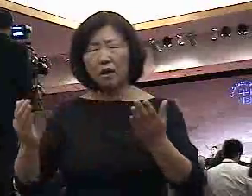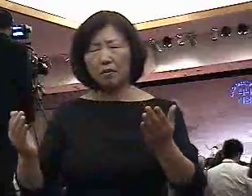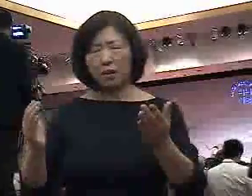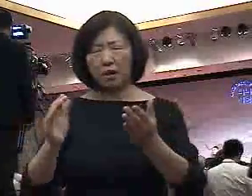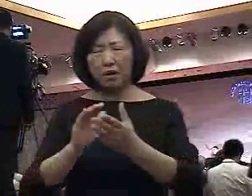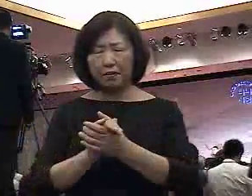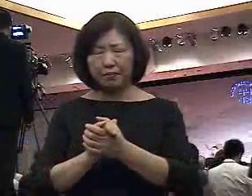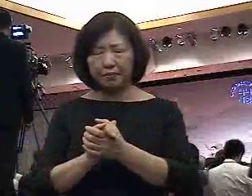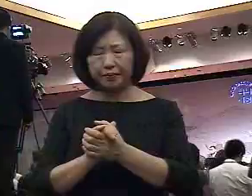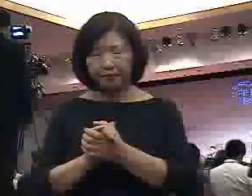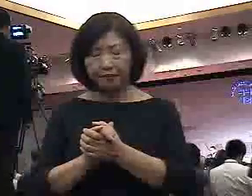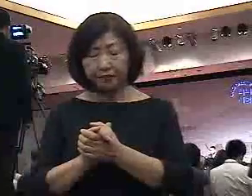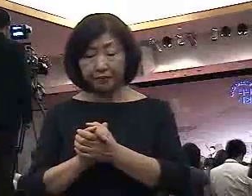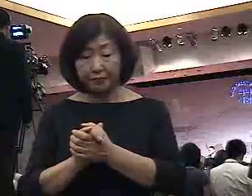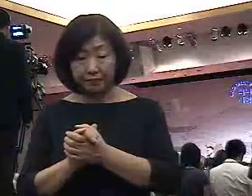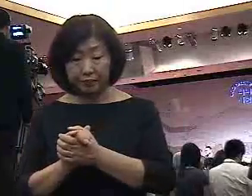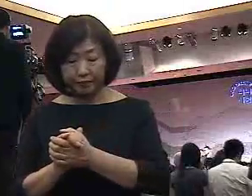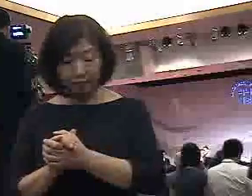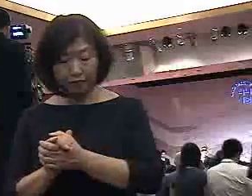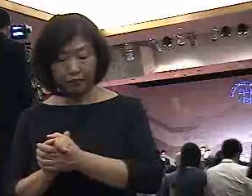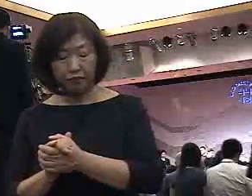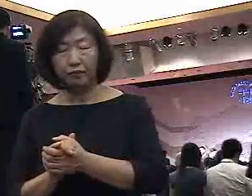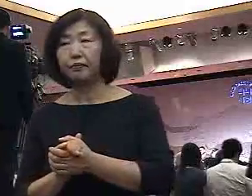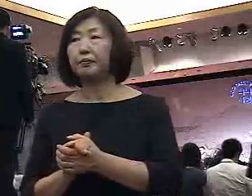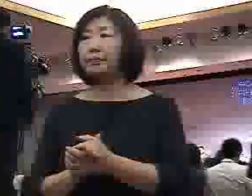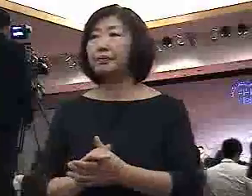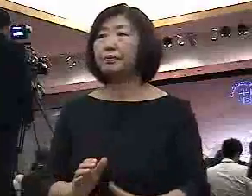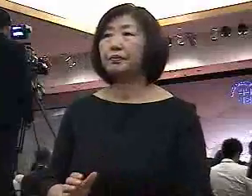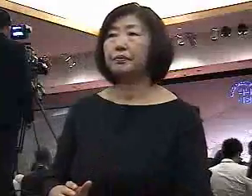기도드리옵나이다. 아멘.